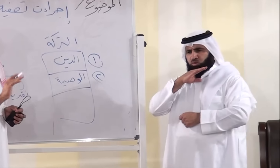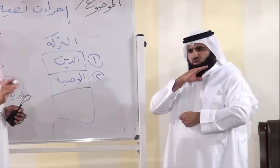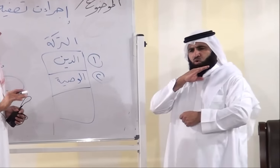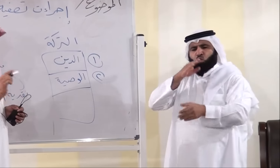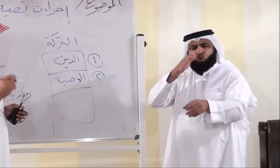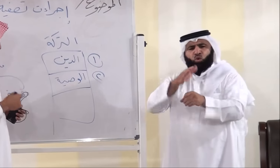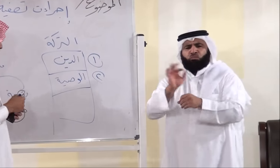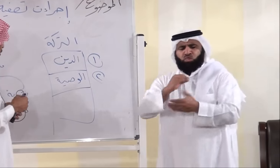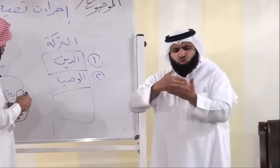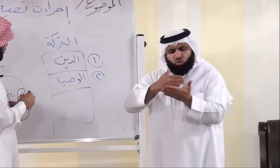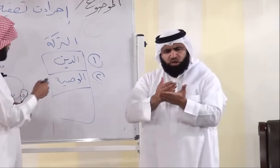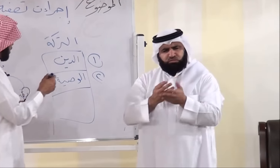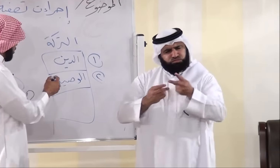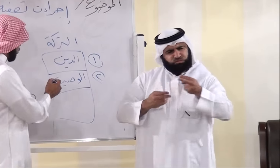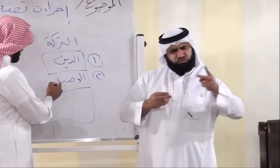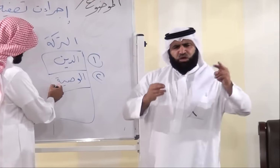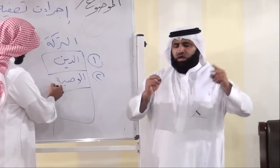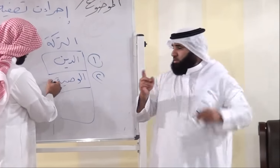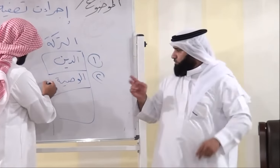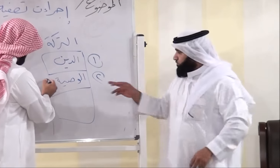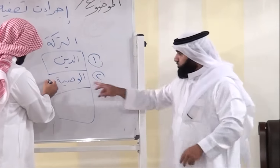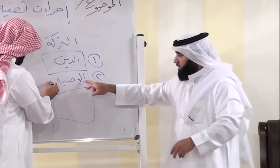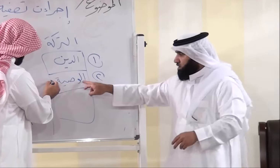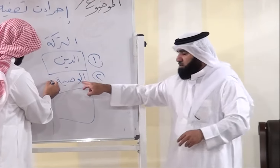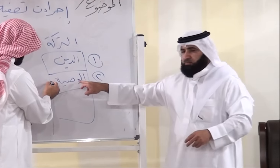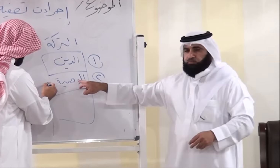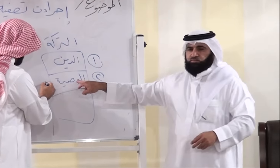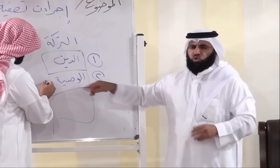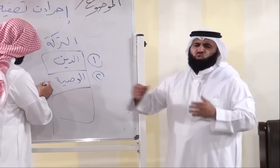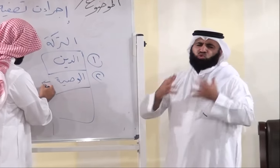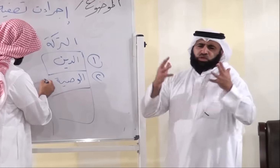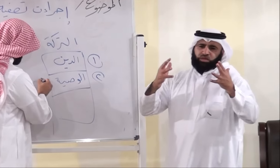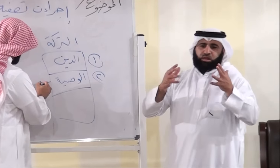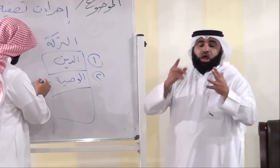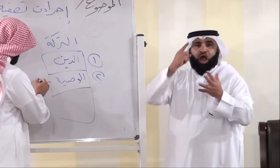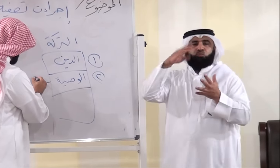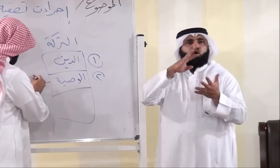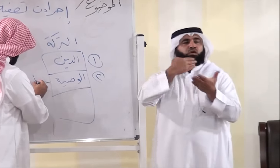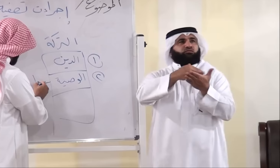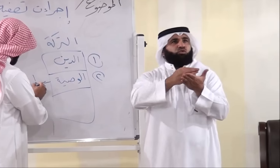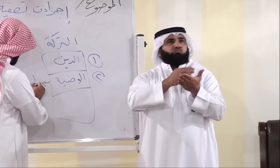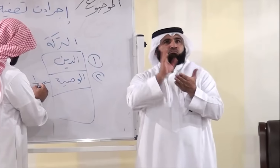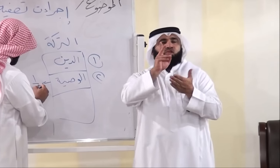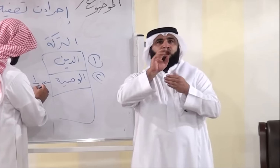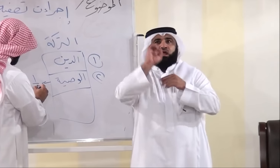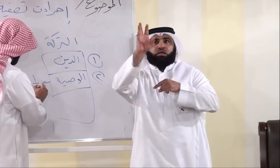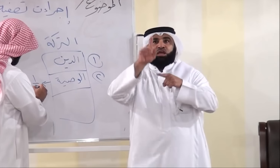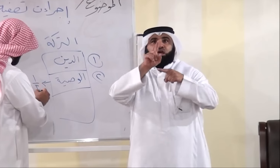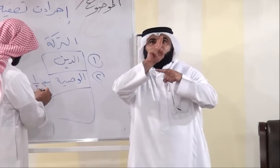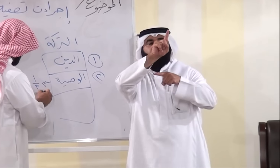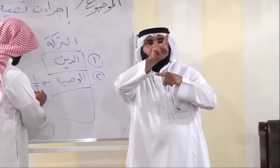معينين من هالأمور، ولا يجوز أن تزيد لا تزيد عن الثلث.